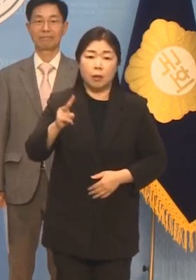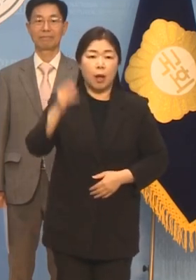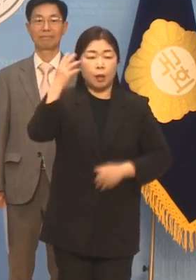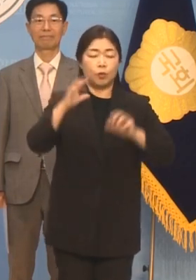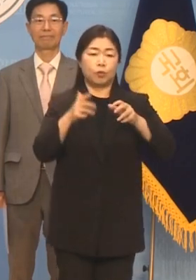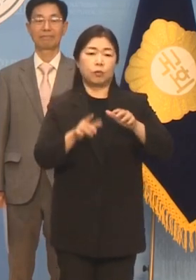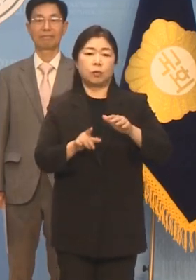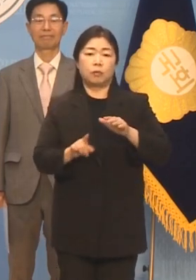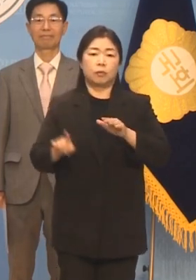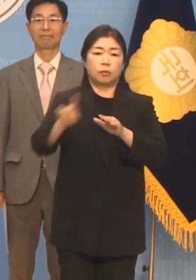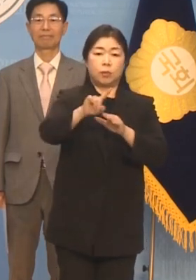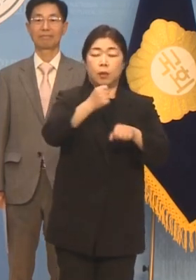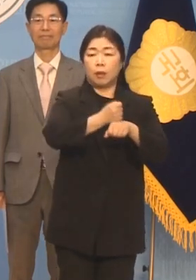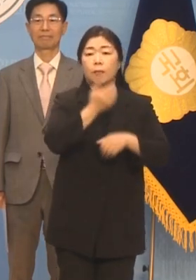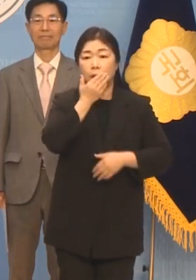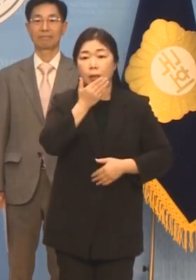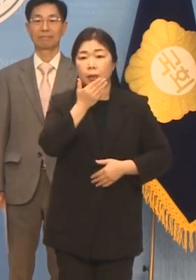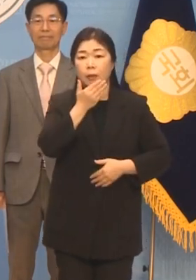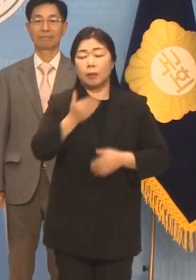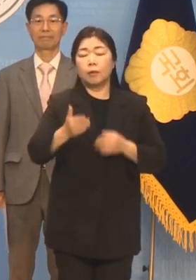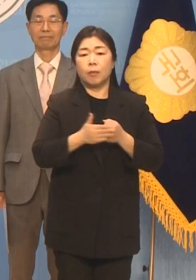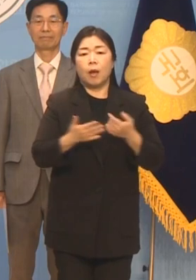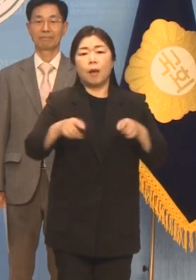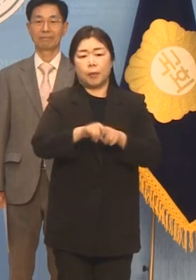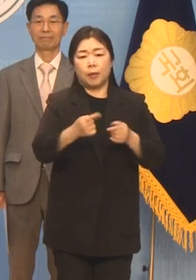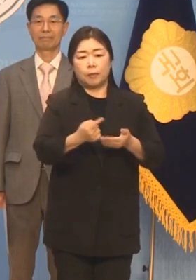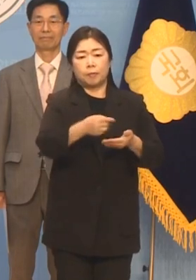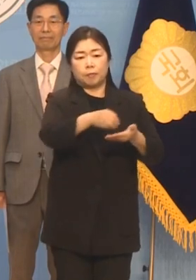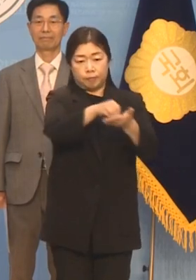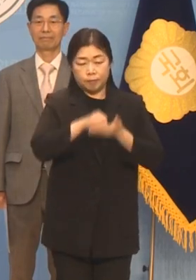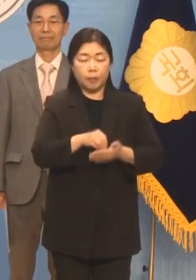길이라는 신념으로 함께 해주셨습니다.